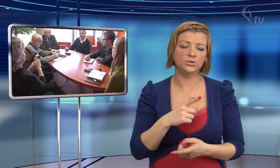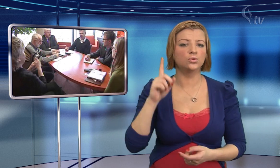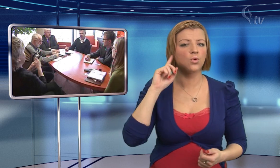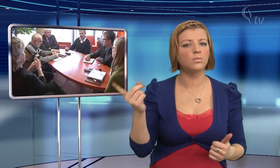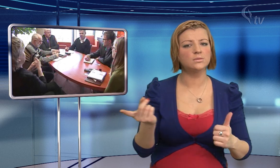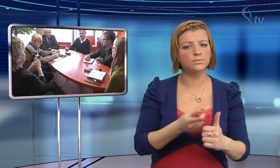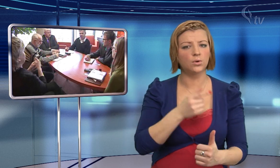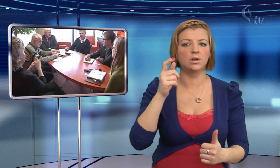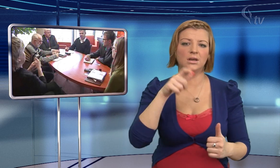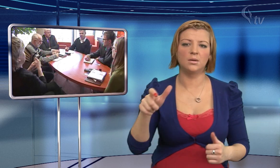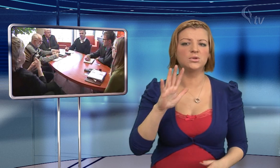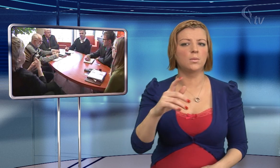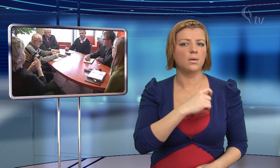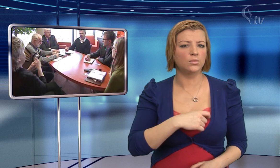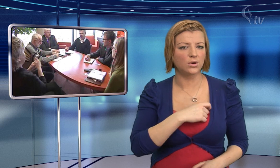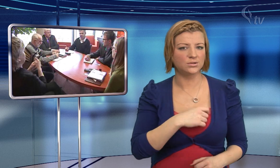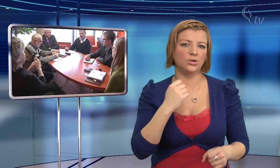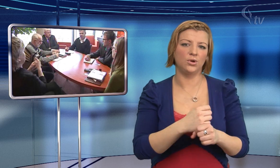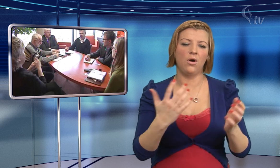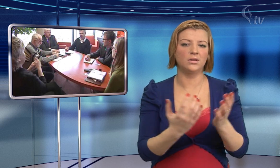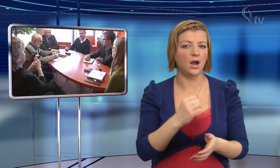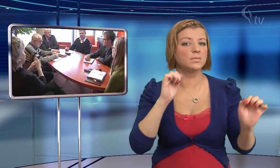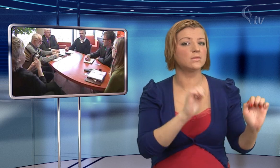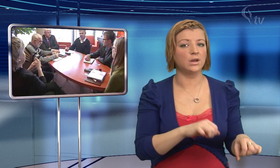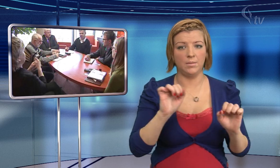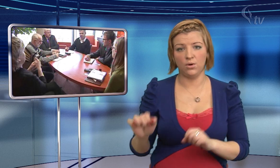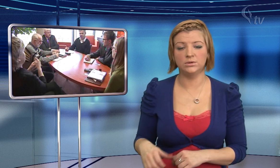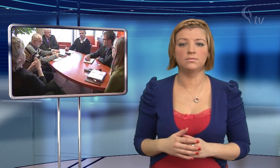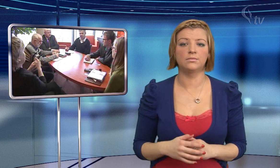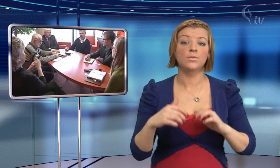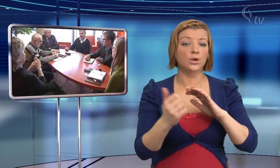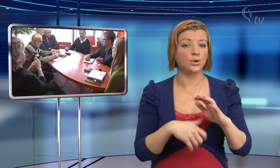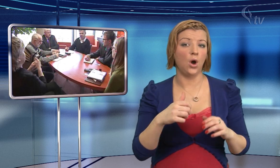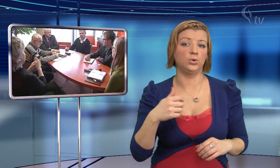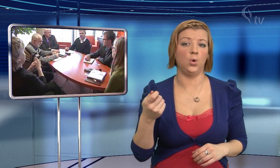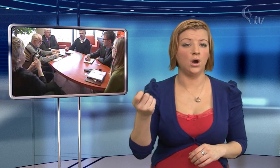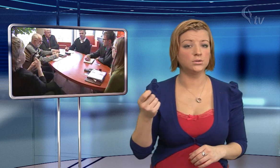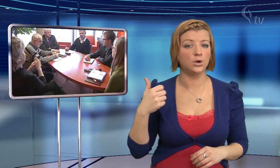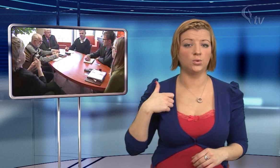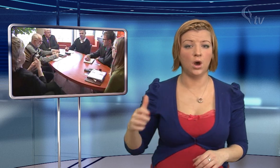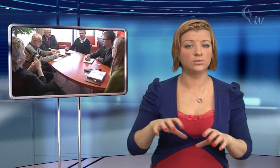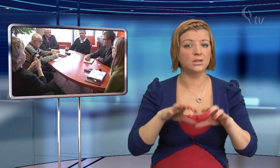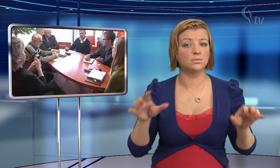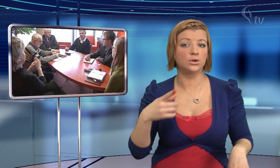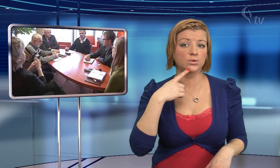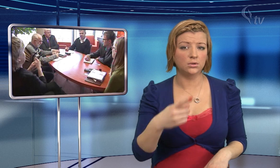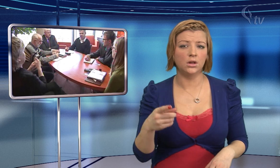esimees Meelis Paavel kuulmispuudega inimeste muresid ning tööle saamise võimalusi. Töötukassa juhatuse